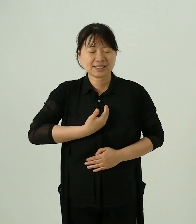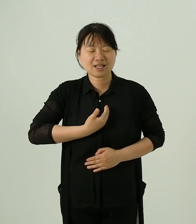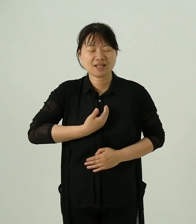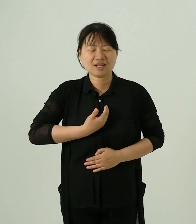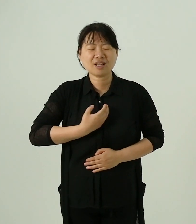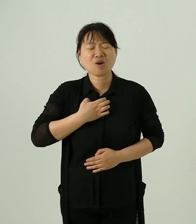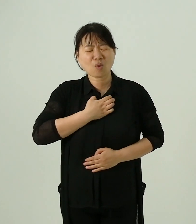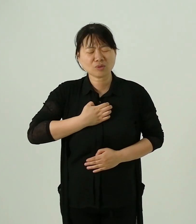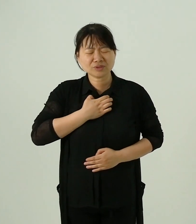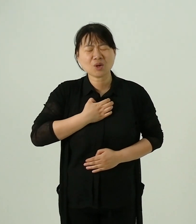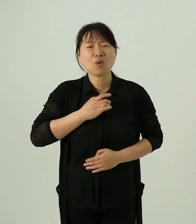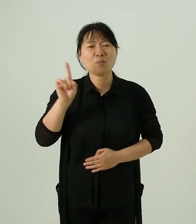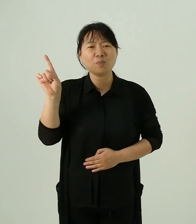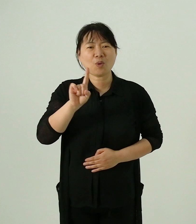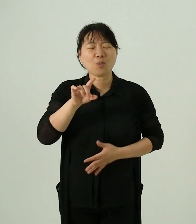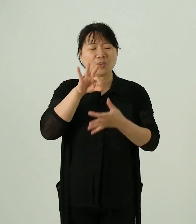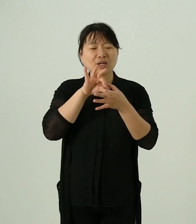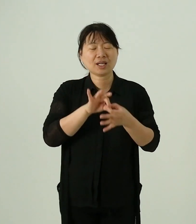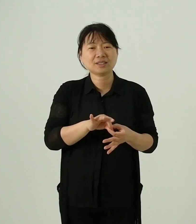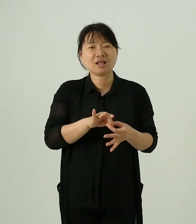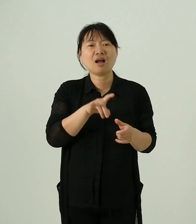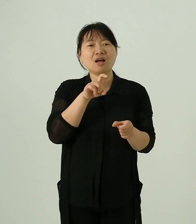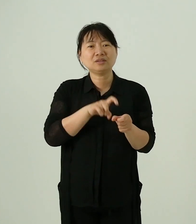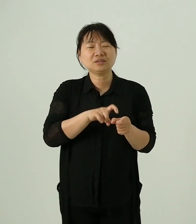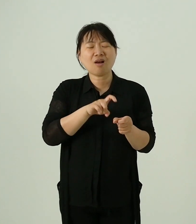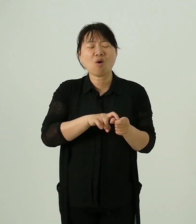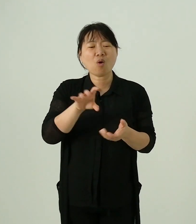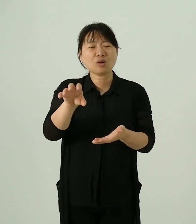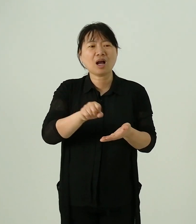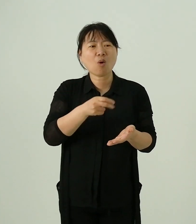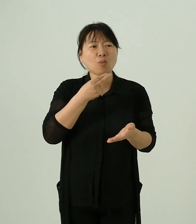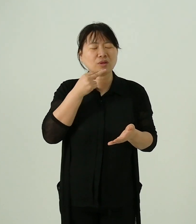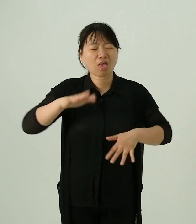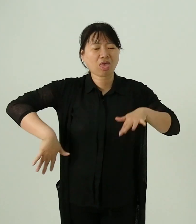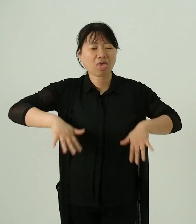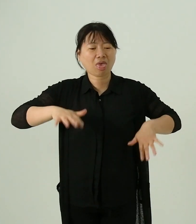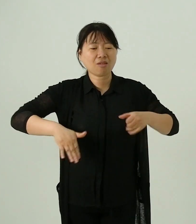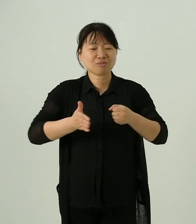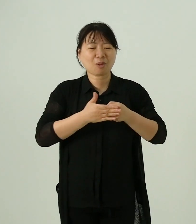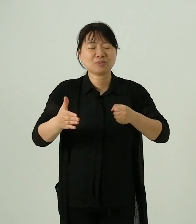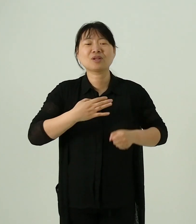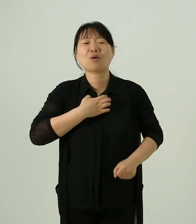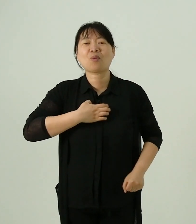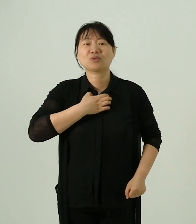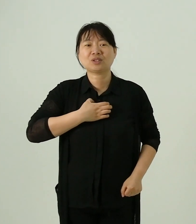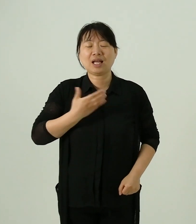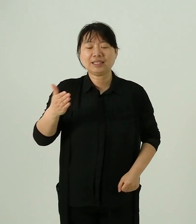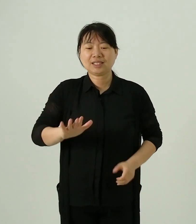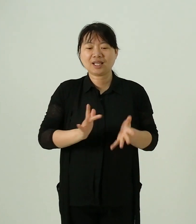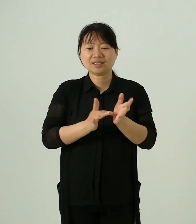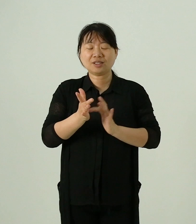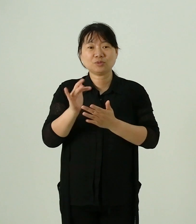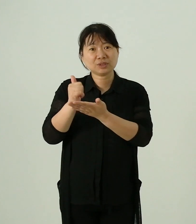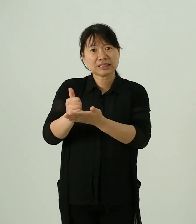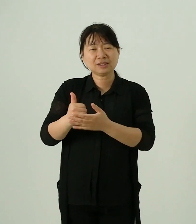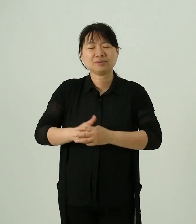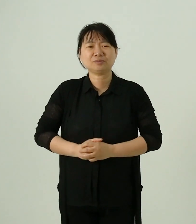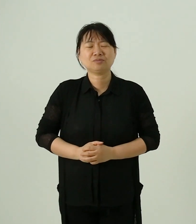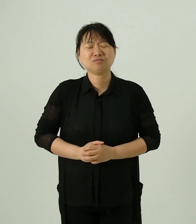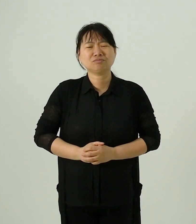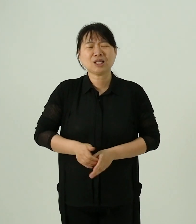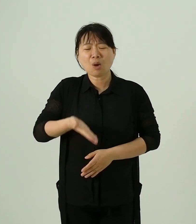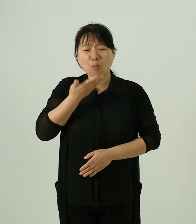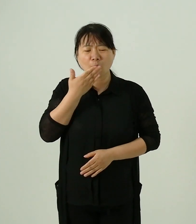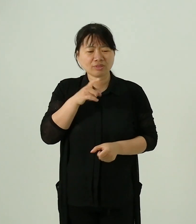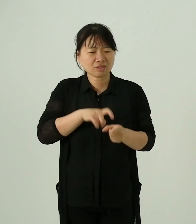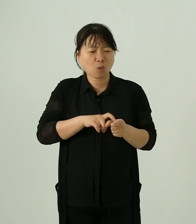제자들의 걱정은 계속 떡 안 갖고 온 게 걱정이었어요. 근데 예수님은 그 먹는